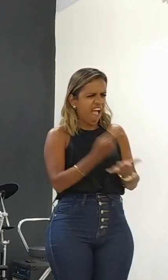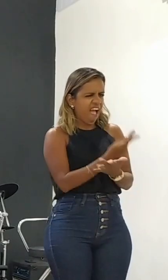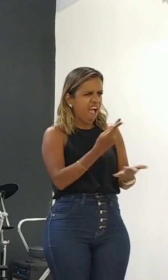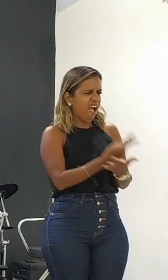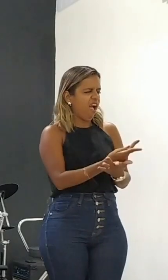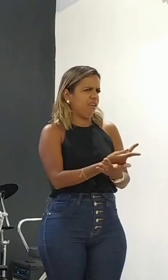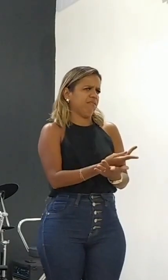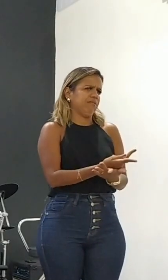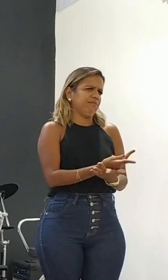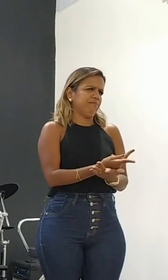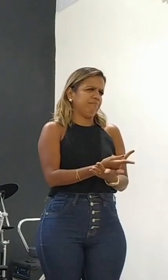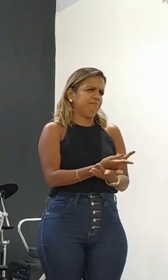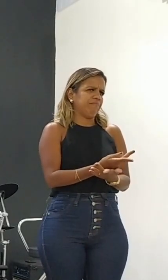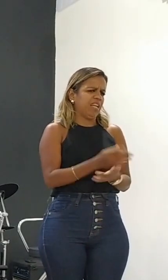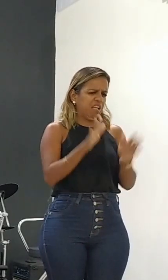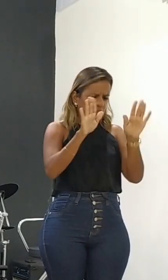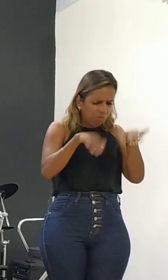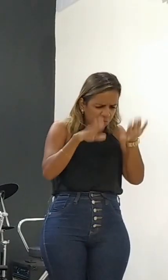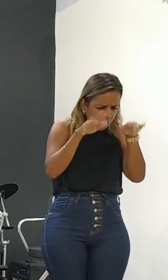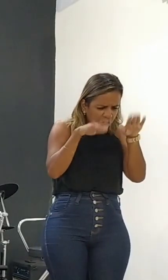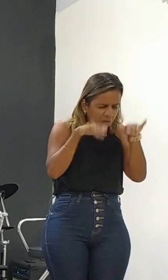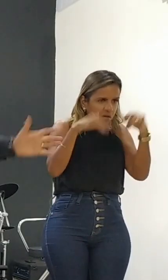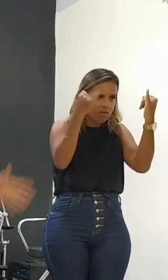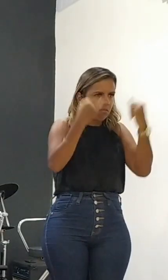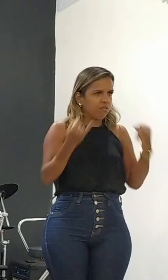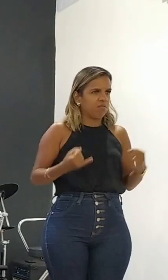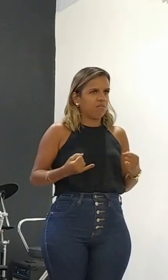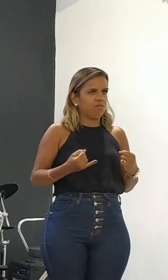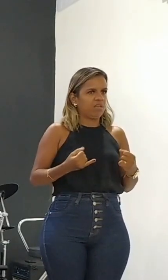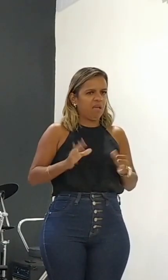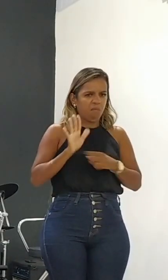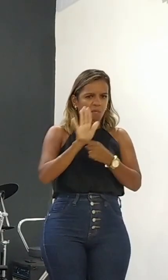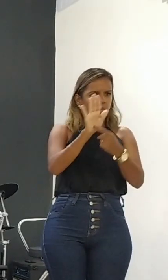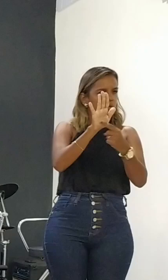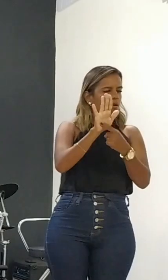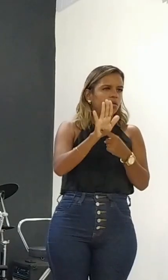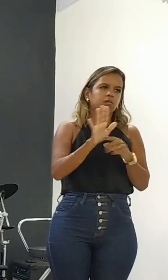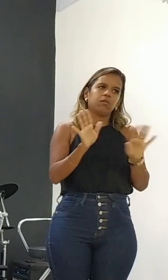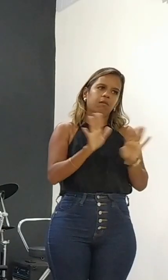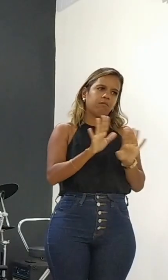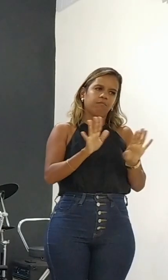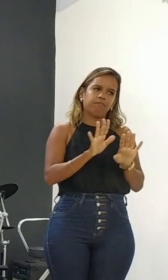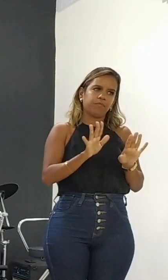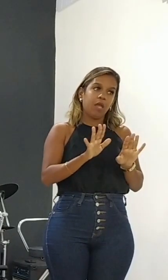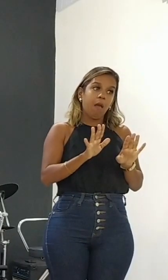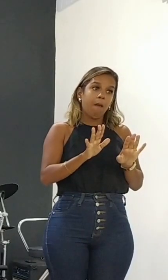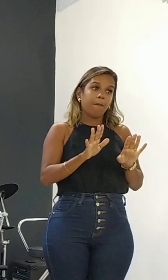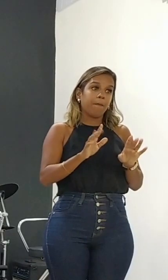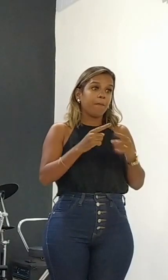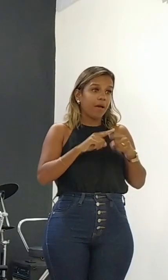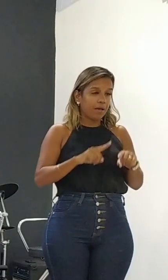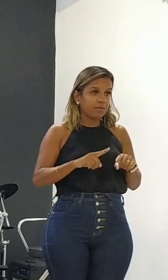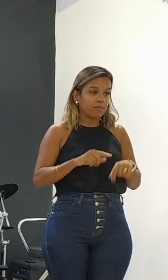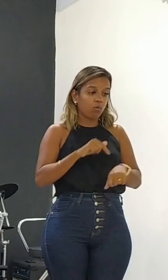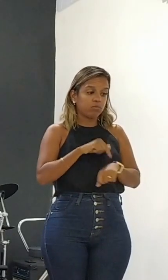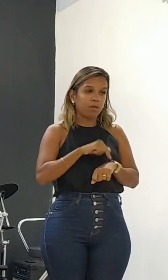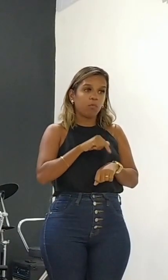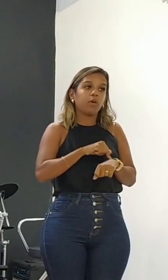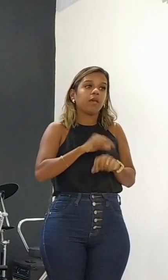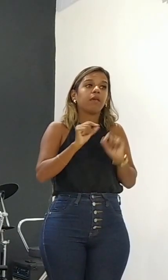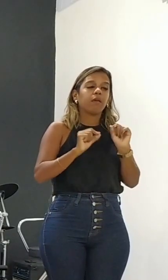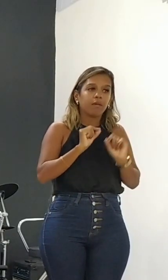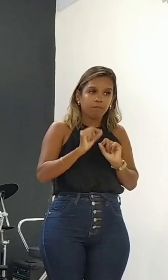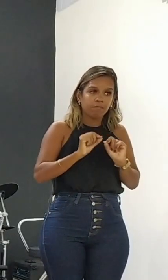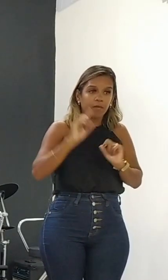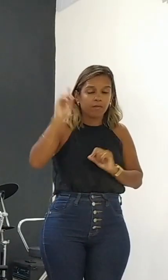errado, que ele está adorando os ídolos, e a gente quer rasgar logo. Mas às vezes é hora de entrar na casa da pessoa e observar